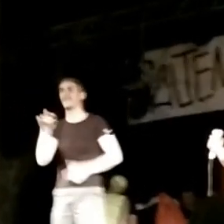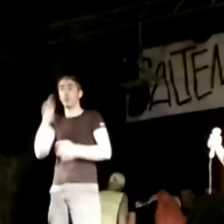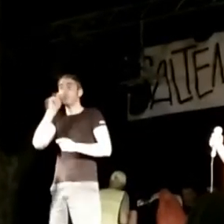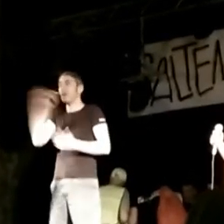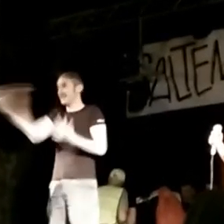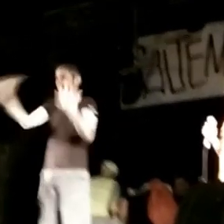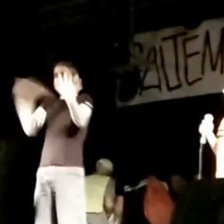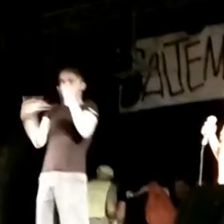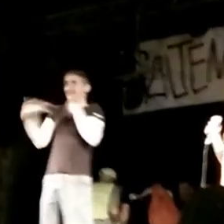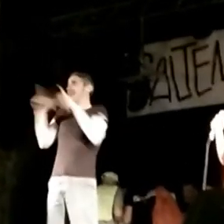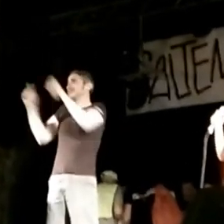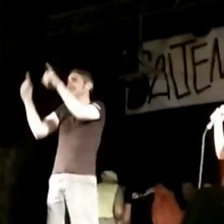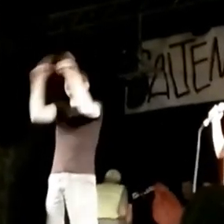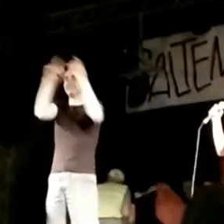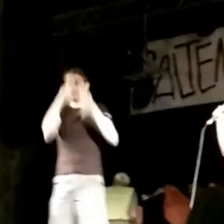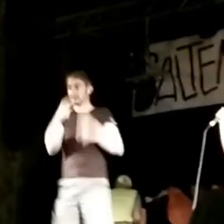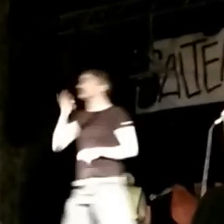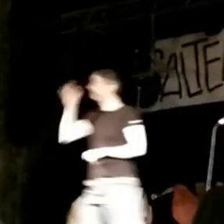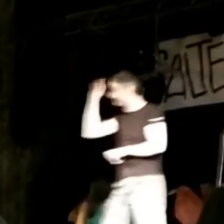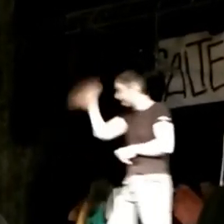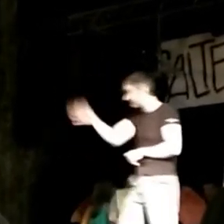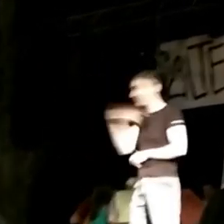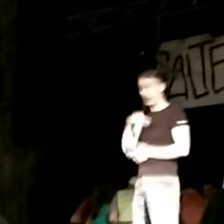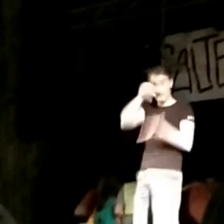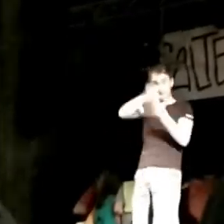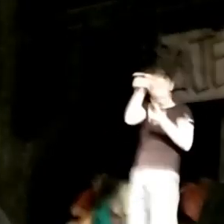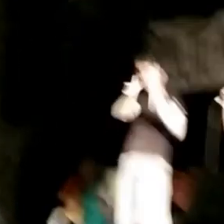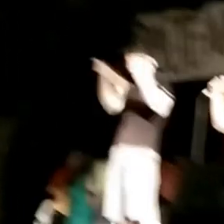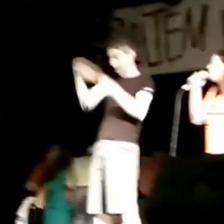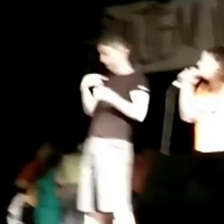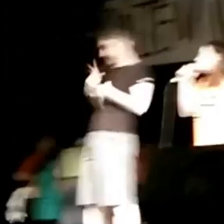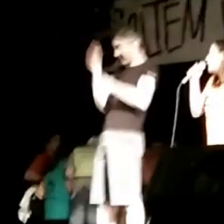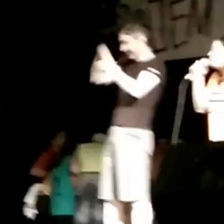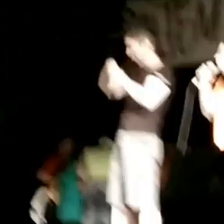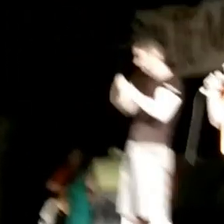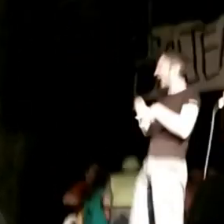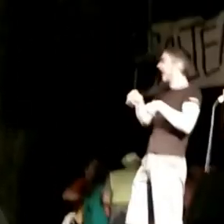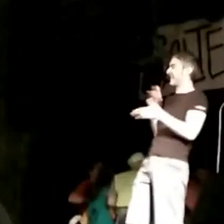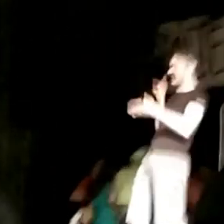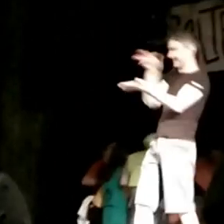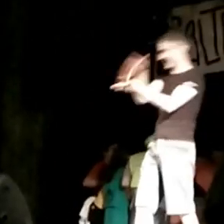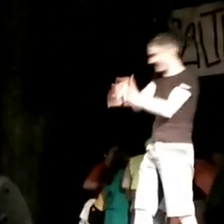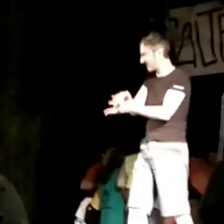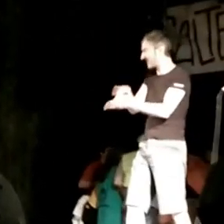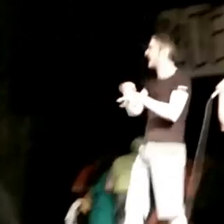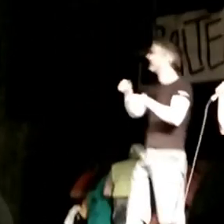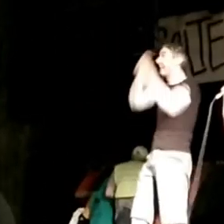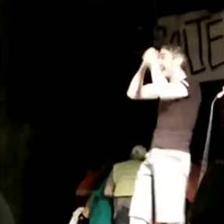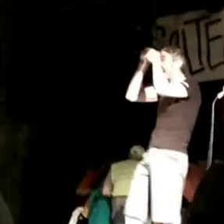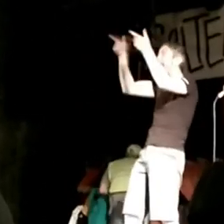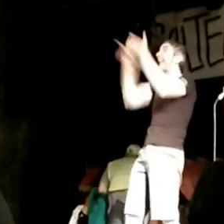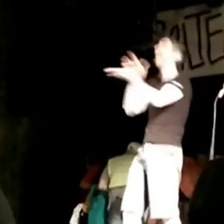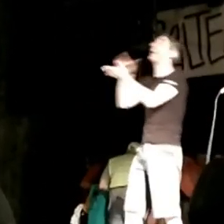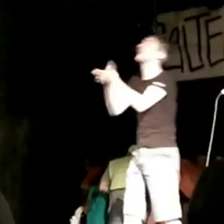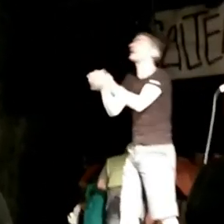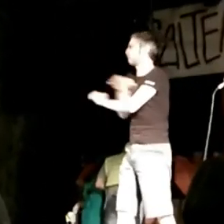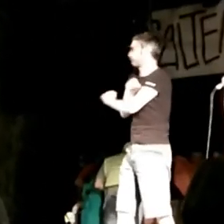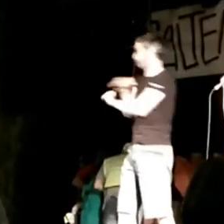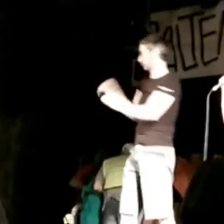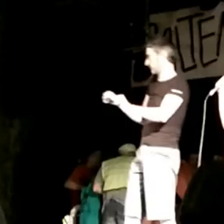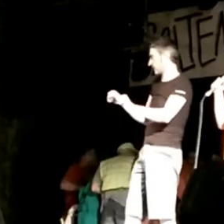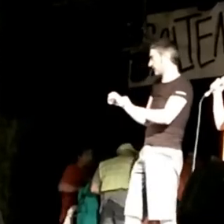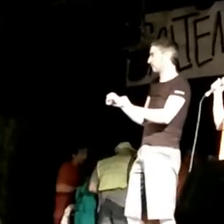els turistes a fotografiar-la. Sitios que las personas que vivimos aquí no podemos ni pisar, no podemos casi ni soñar pagar jamás y